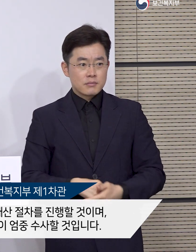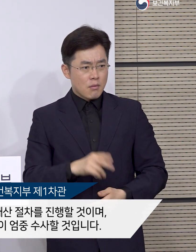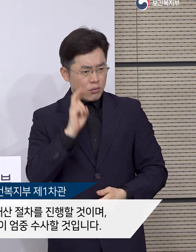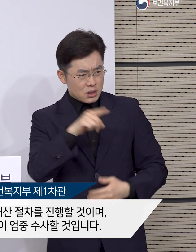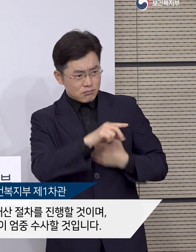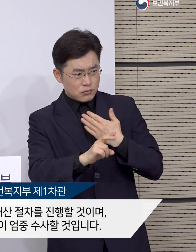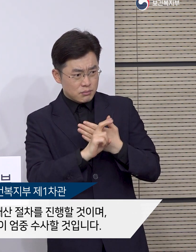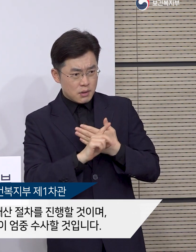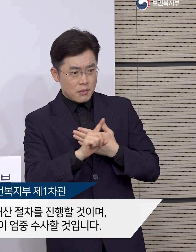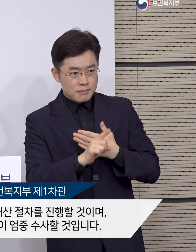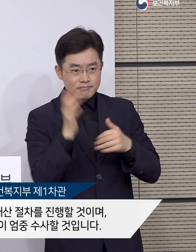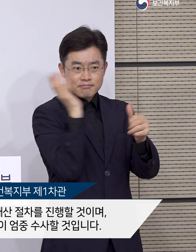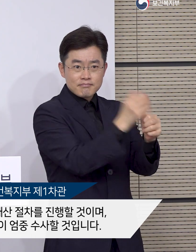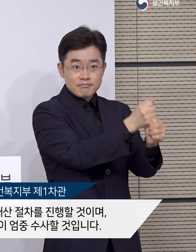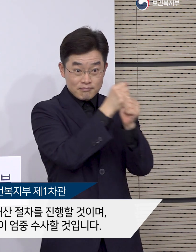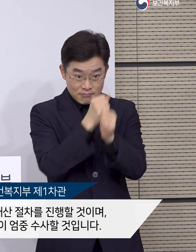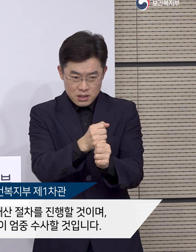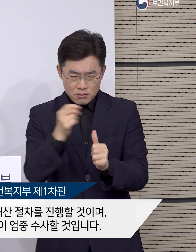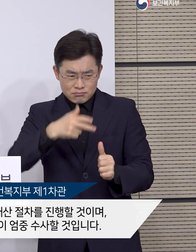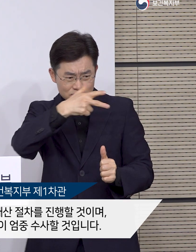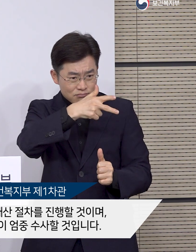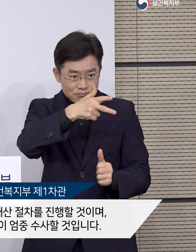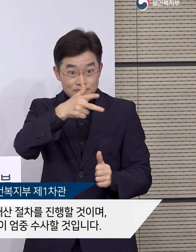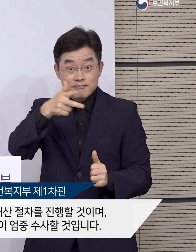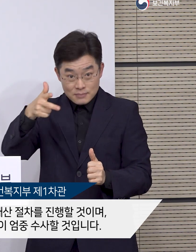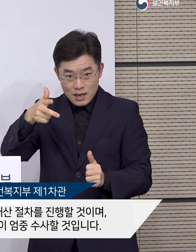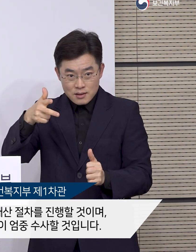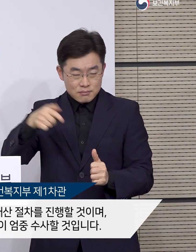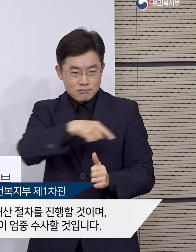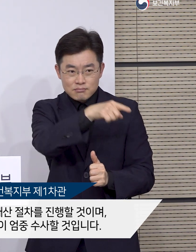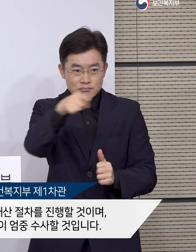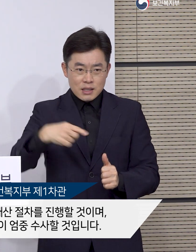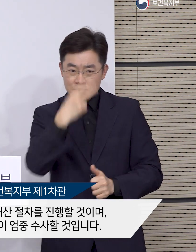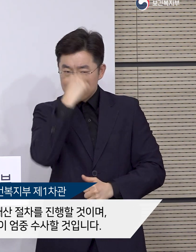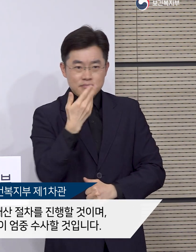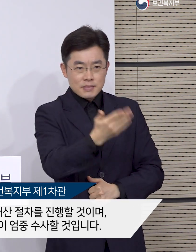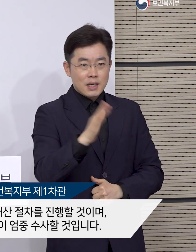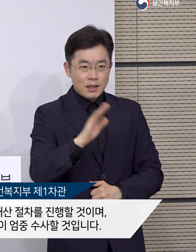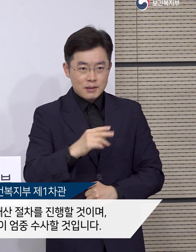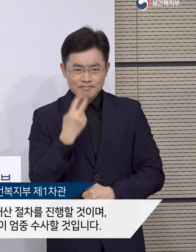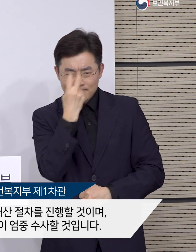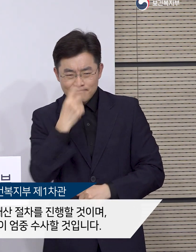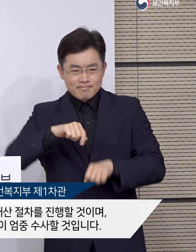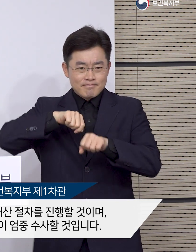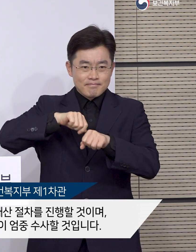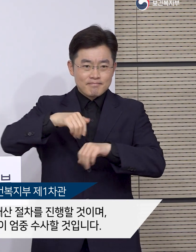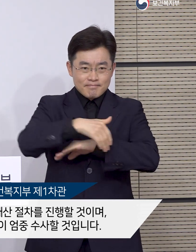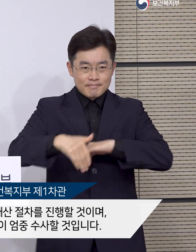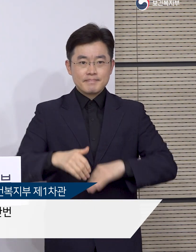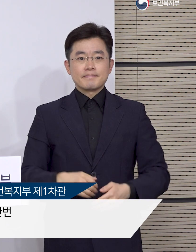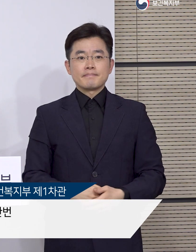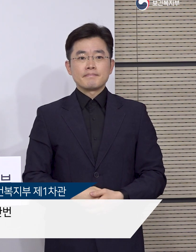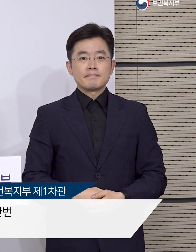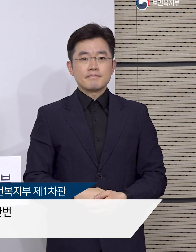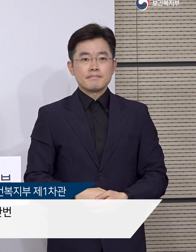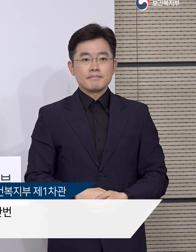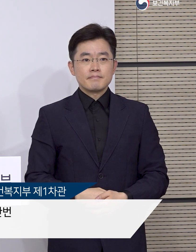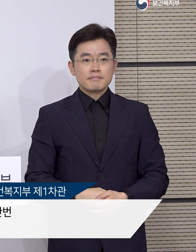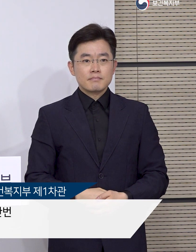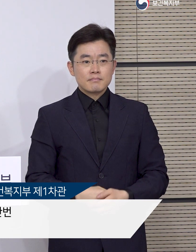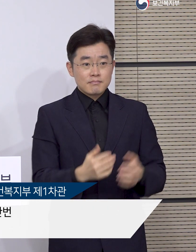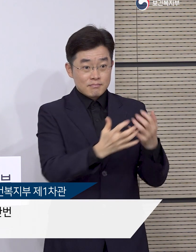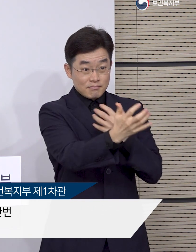행위자는 현장 검거와 체증을 통해 예외 없이 엄중 수사할 것입니다. 집회